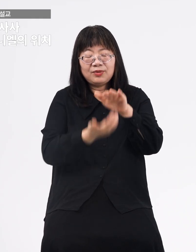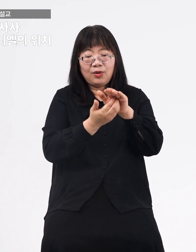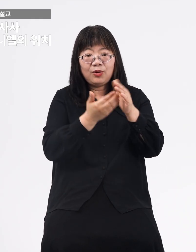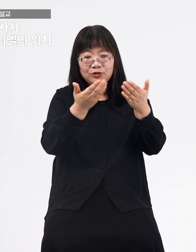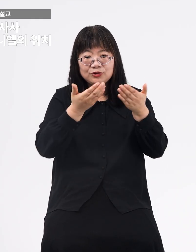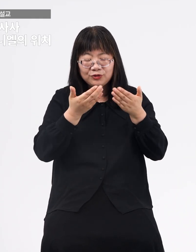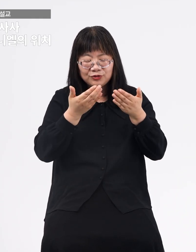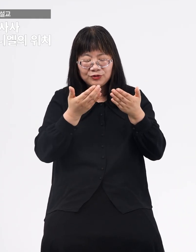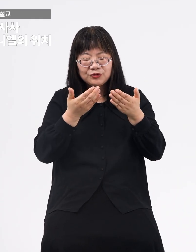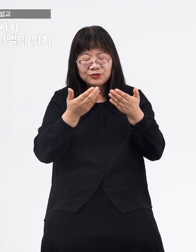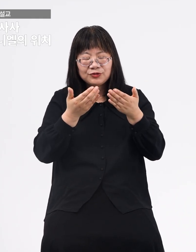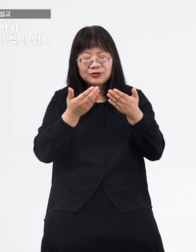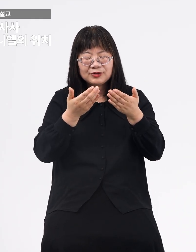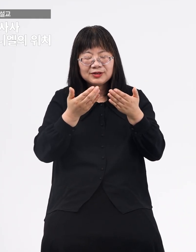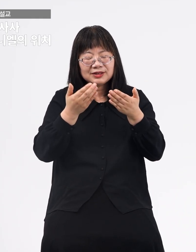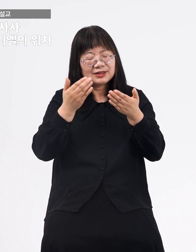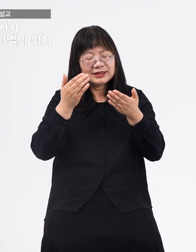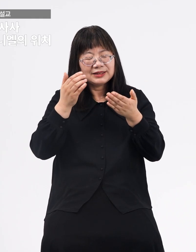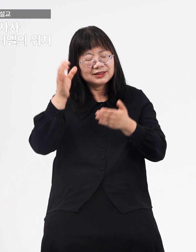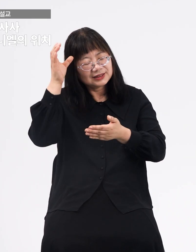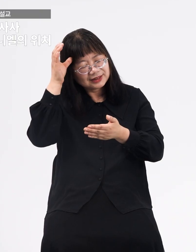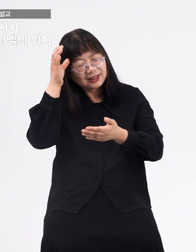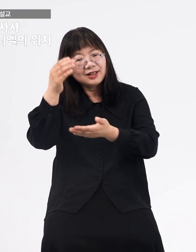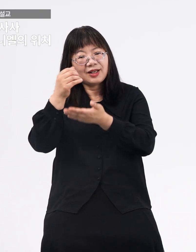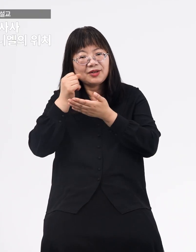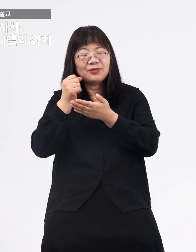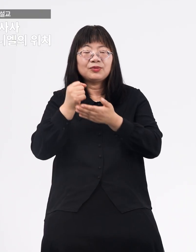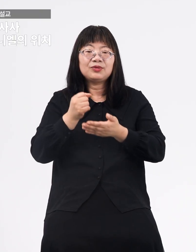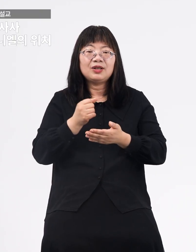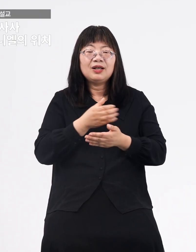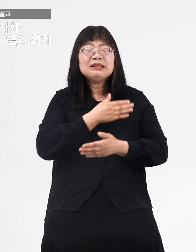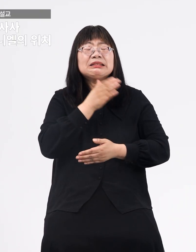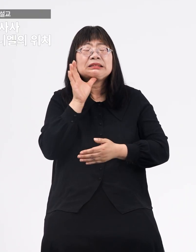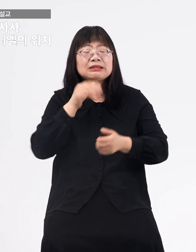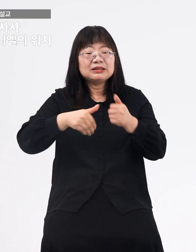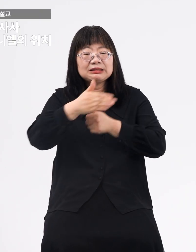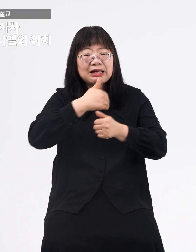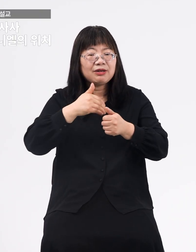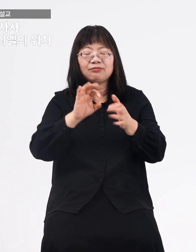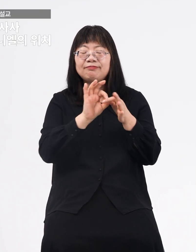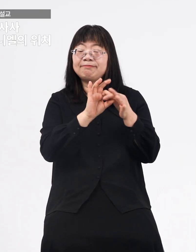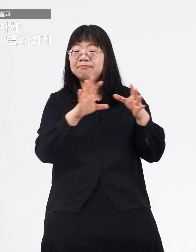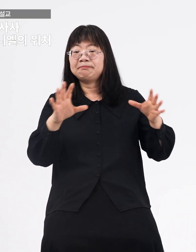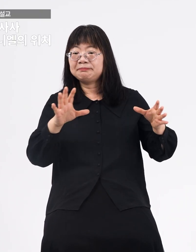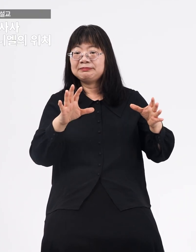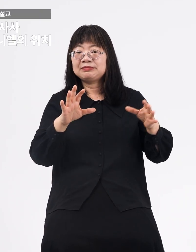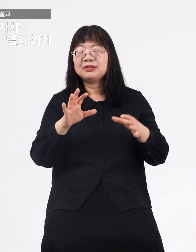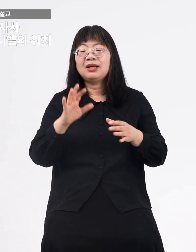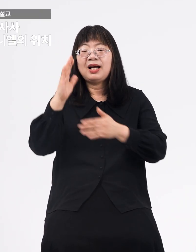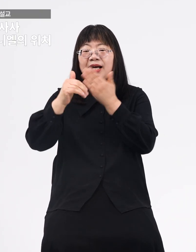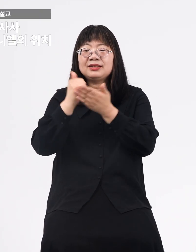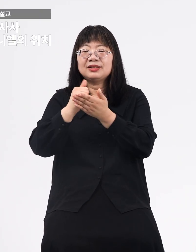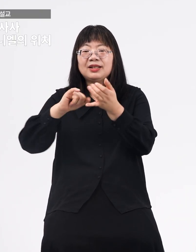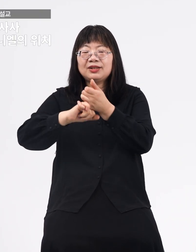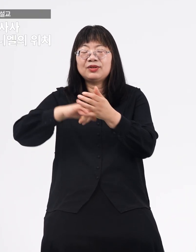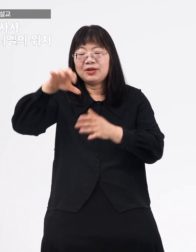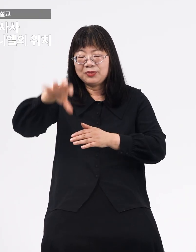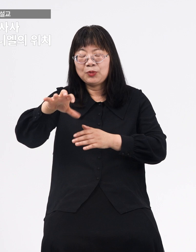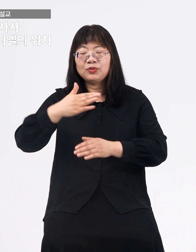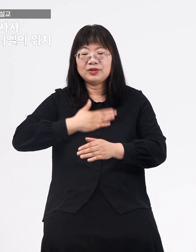늙은 나이에 환경을 넘어서고 환경과 조건을 뛰어넘어서 그 땅을, 그 산지를